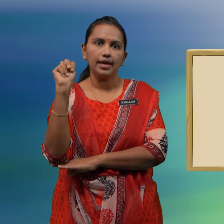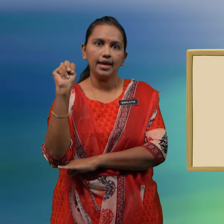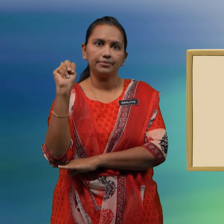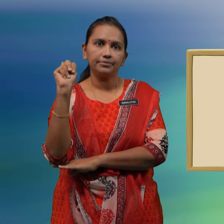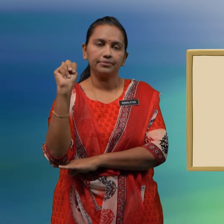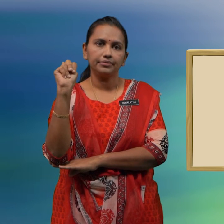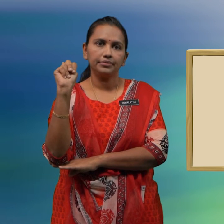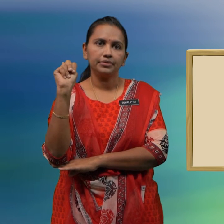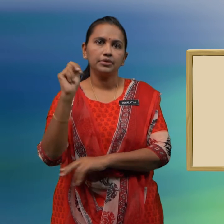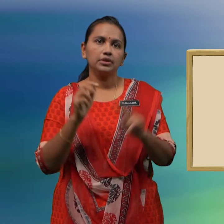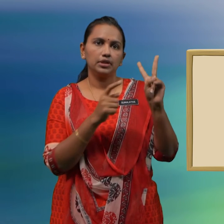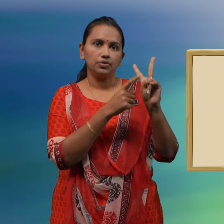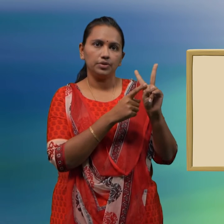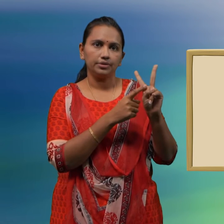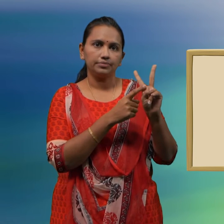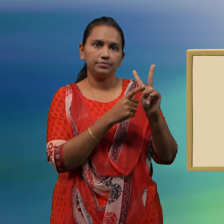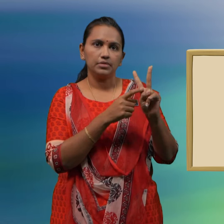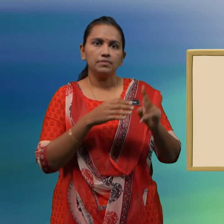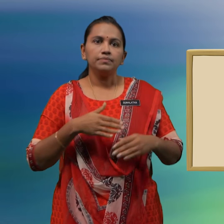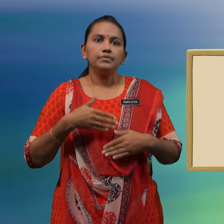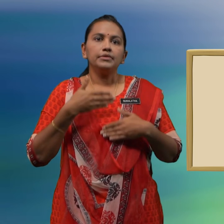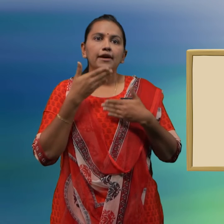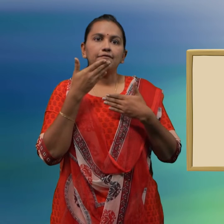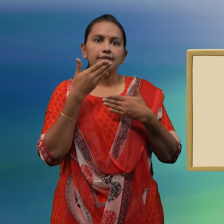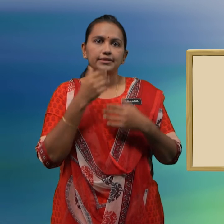O-R-G-A-N. 2. Nafas.